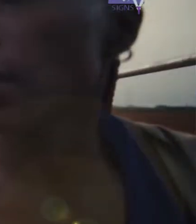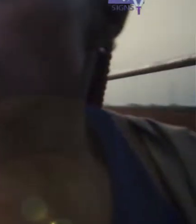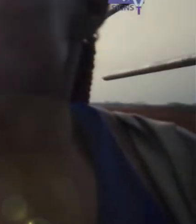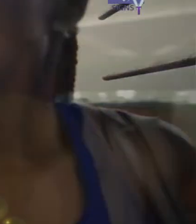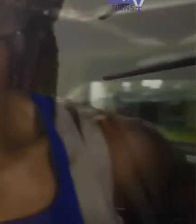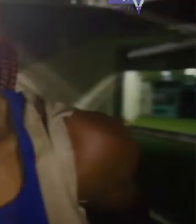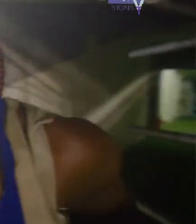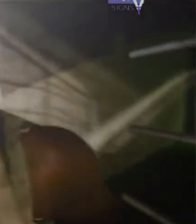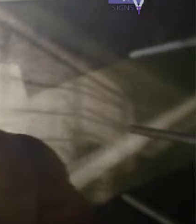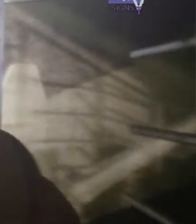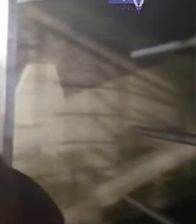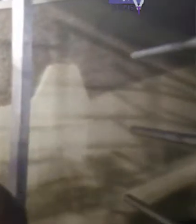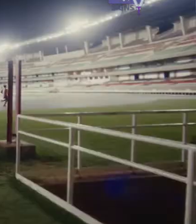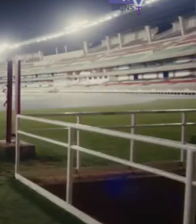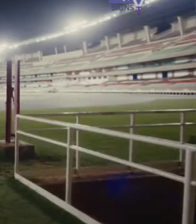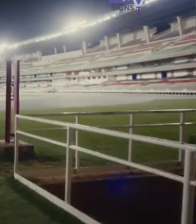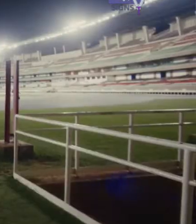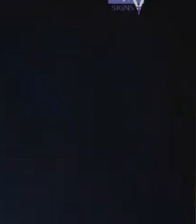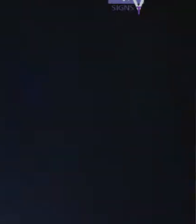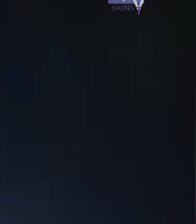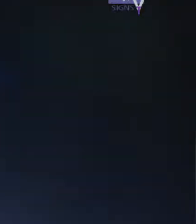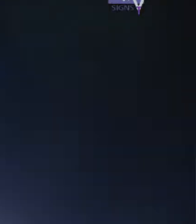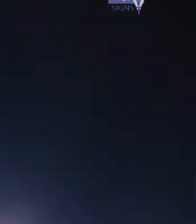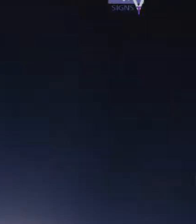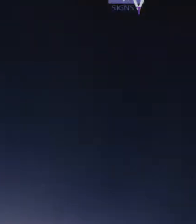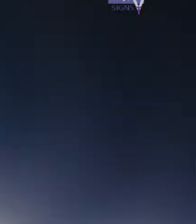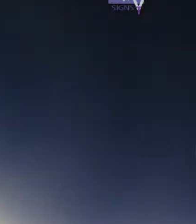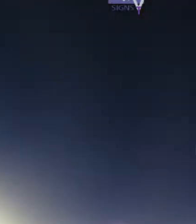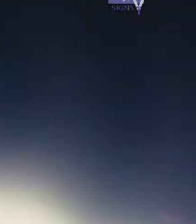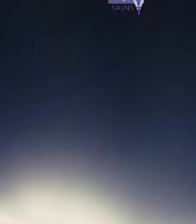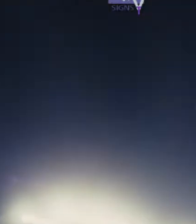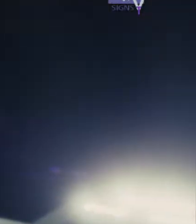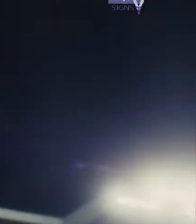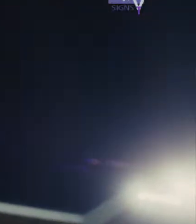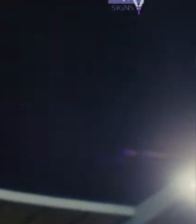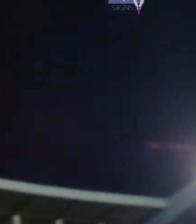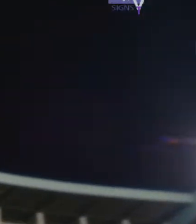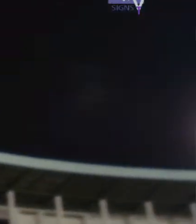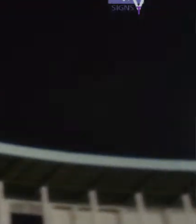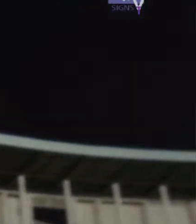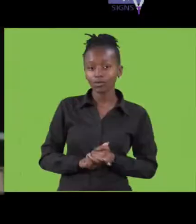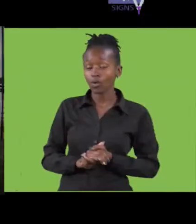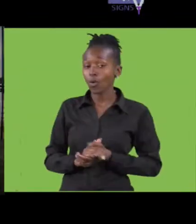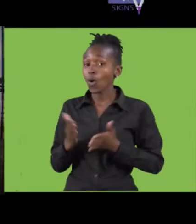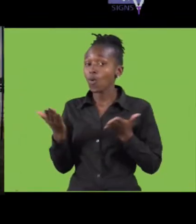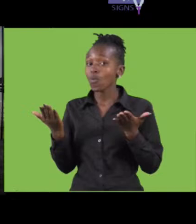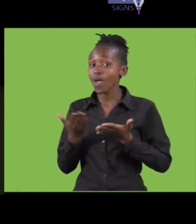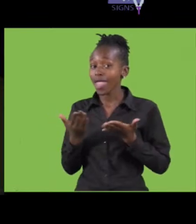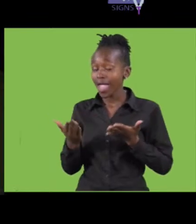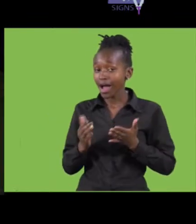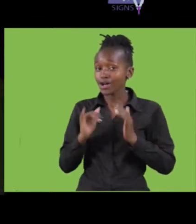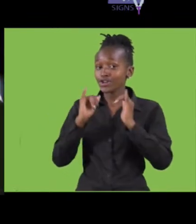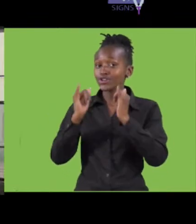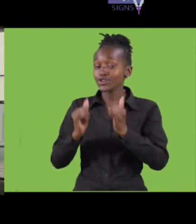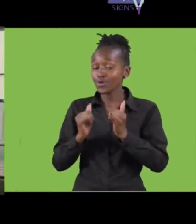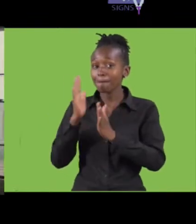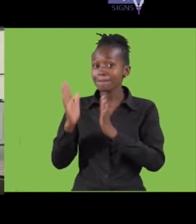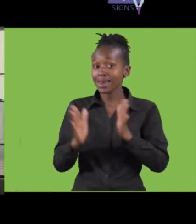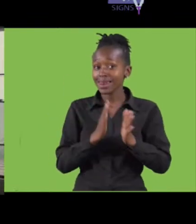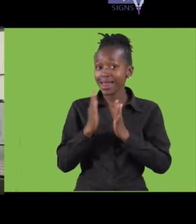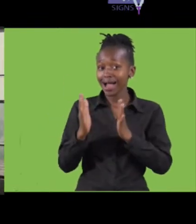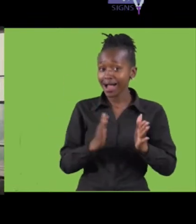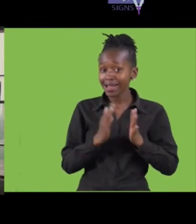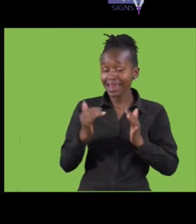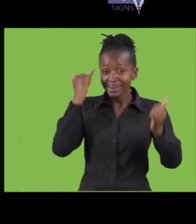Kuunganisha maisha ya awali na bora yajayo. Wacha tufungue upeo mpya